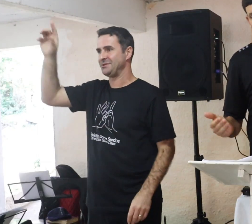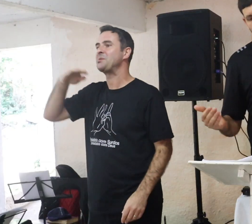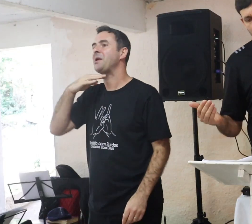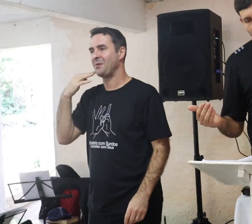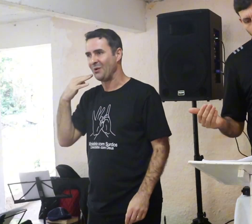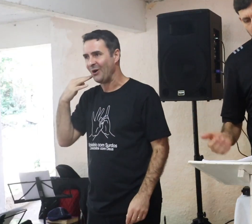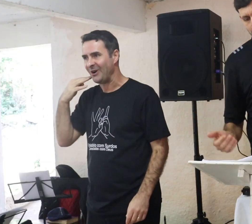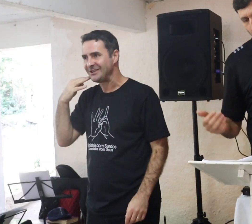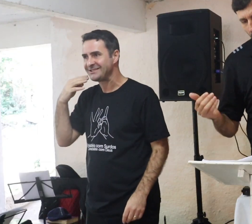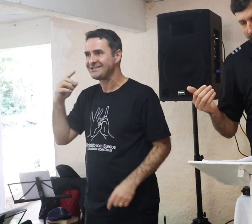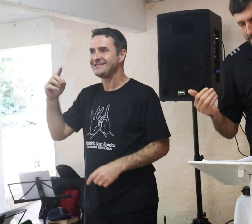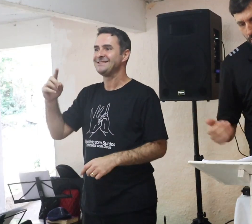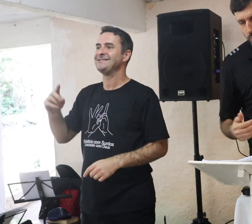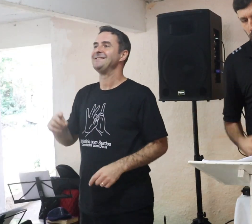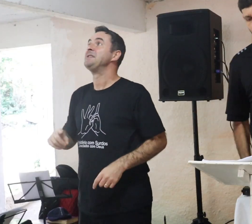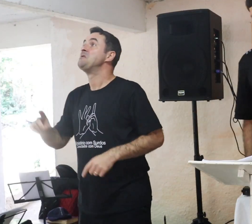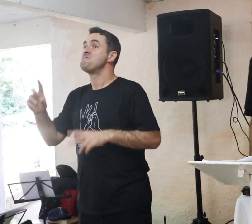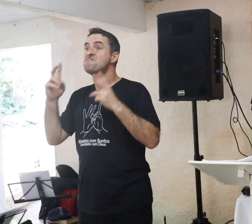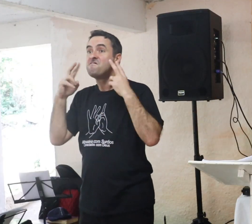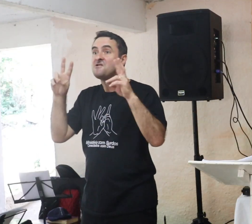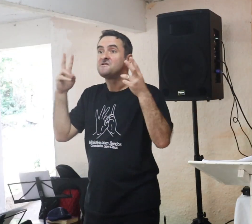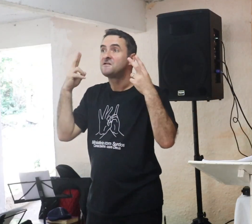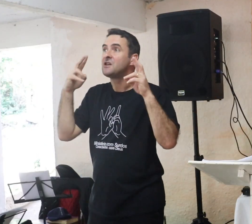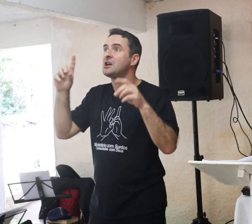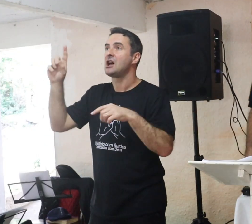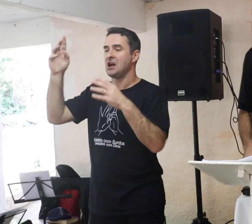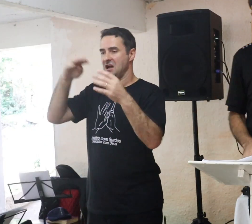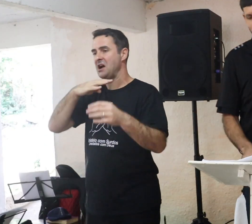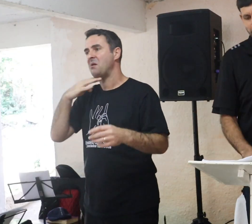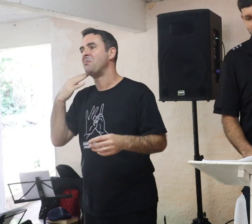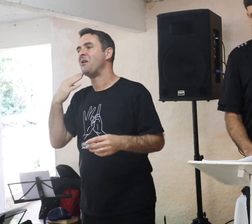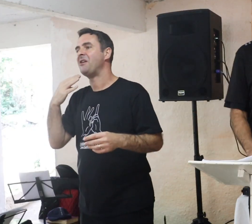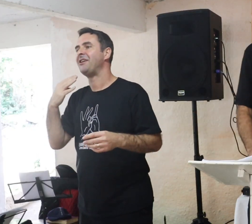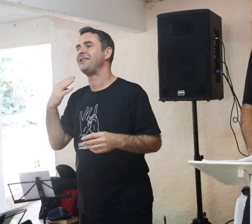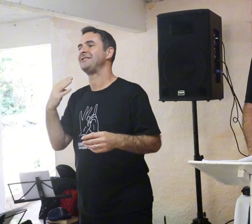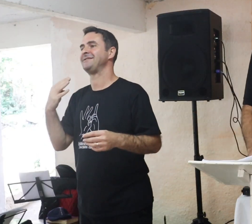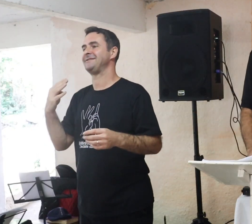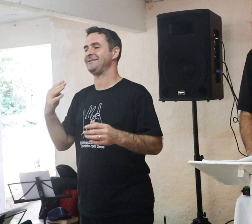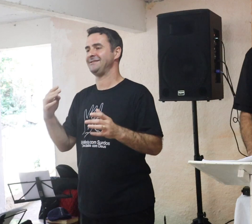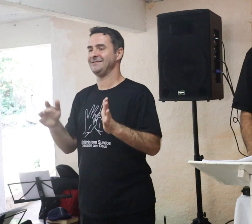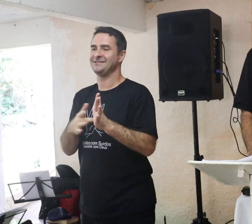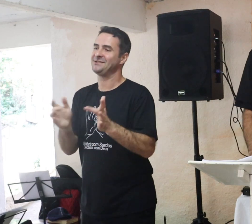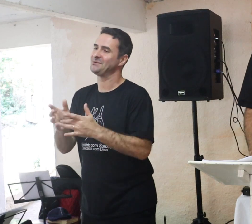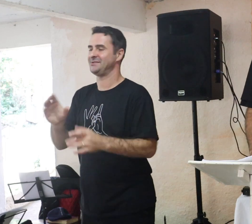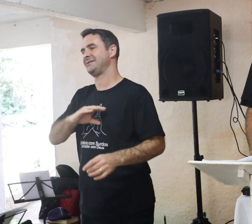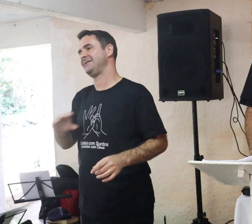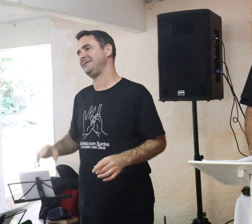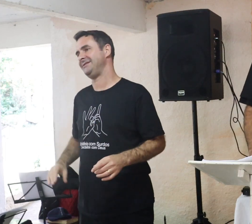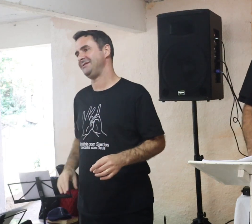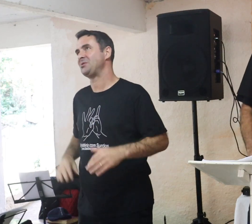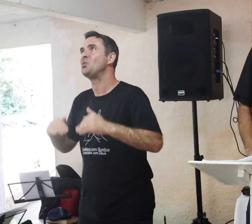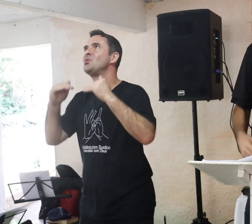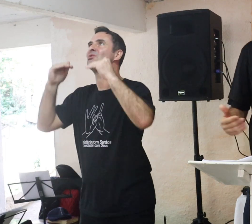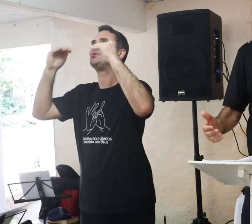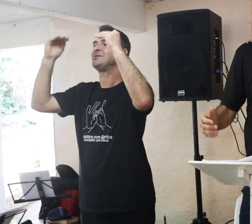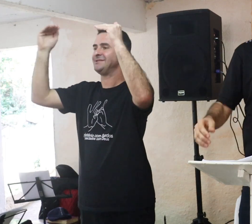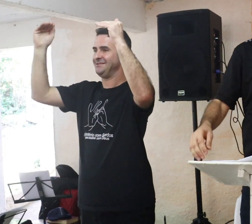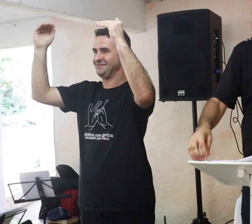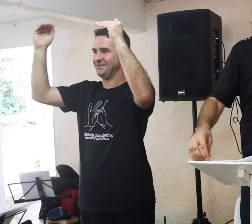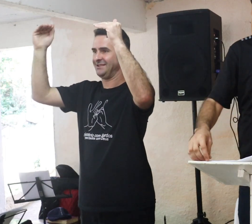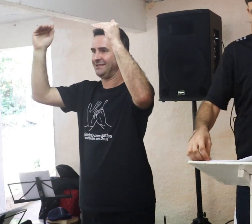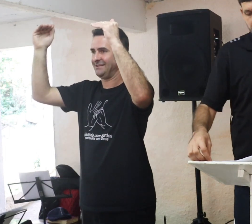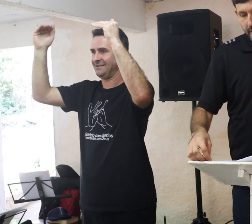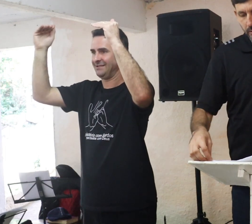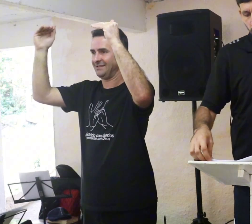Aquele que engolirá a morte por ocasião do seu aparecimento já prevaleceu vitoriosamente sobre o pecado e a